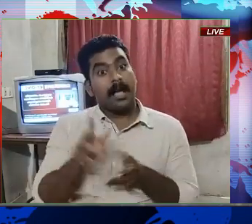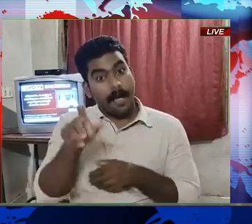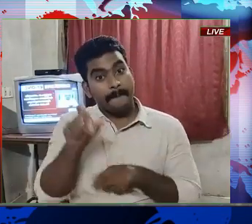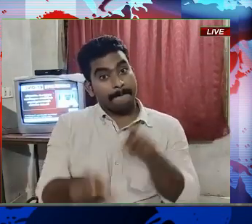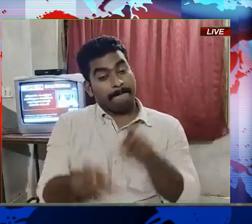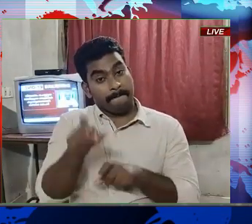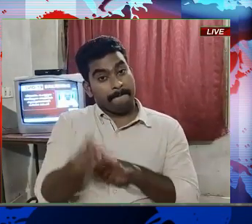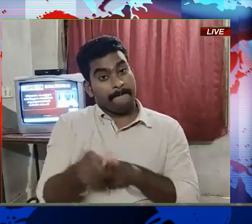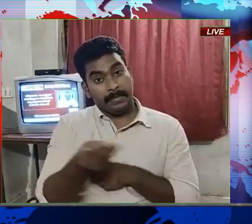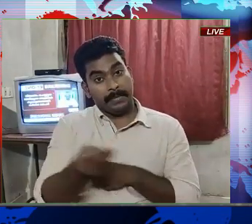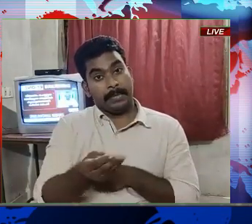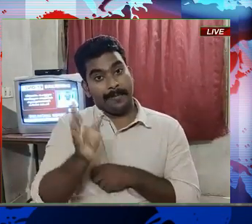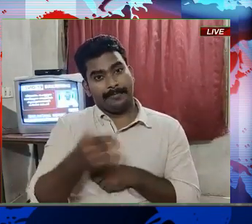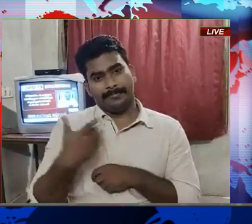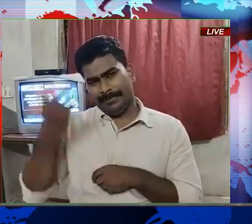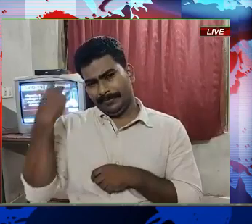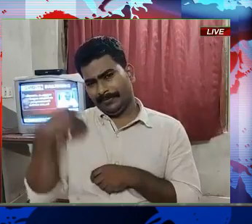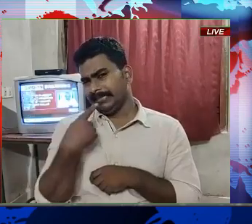വ്യാജമദ്യ ഉൽപ്പാദനം